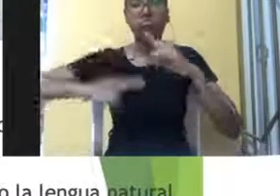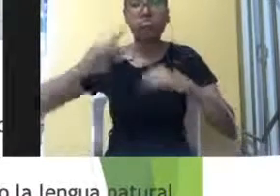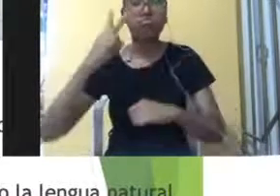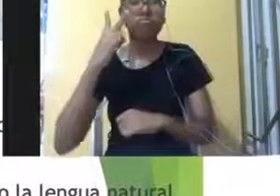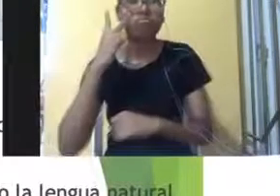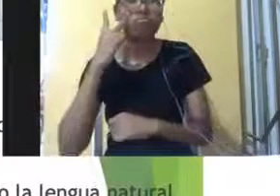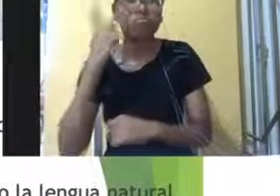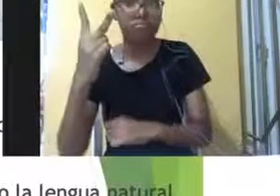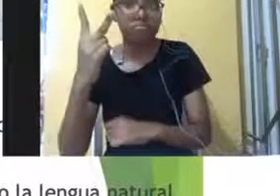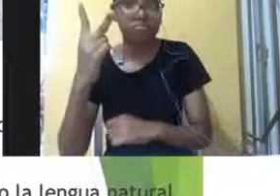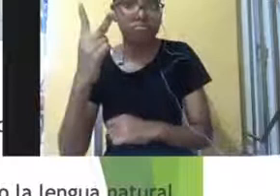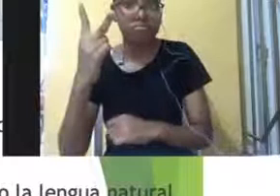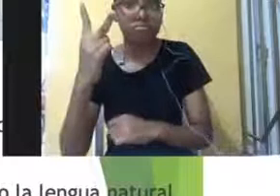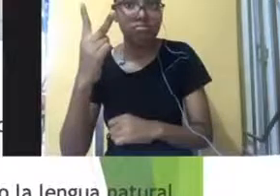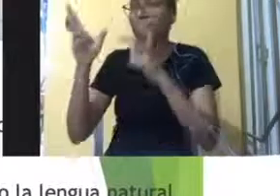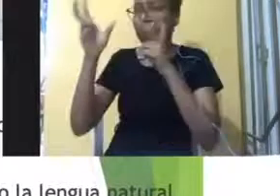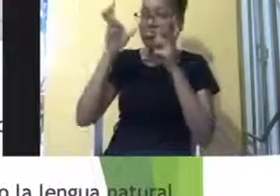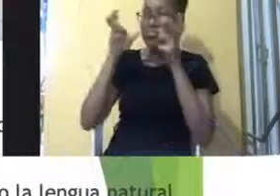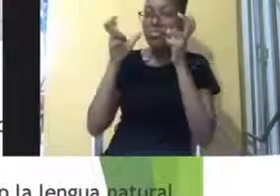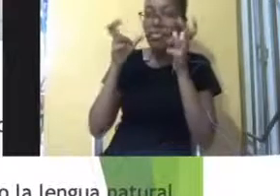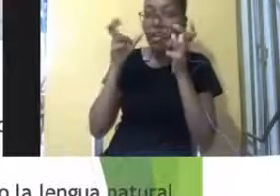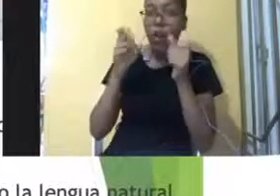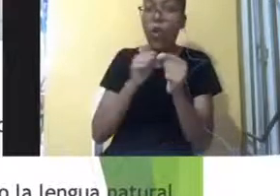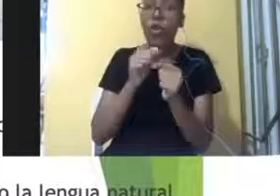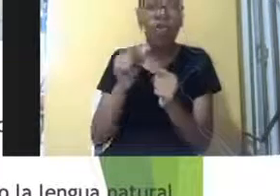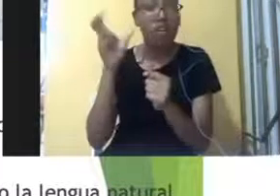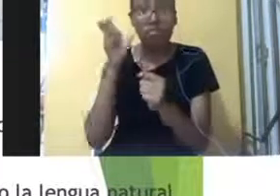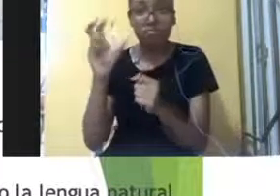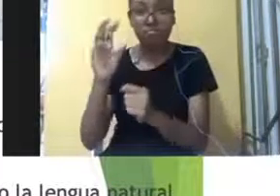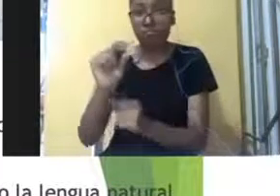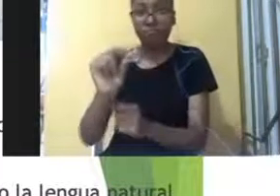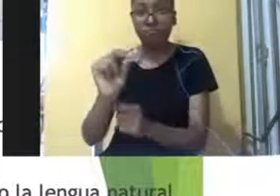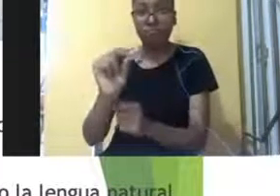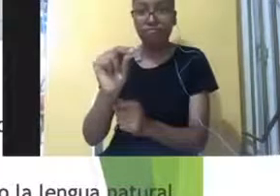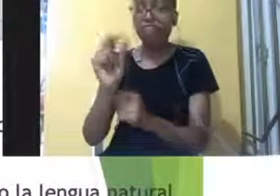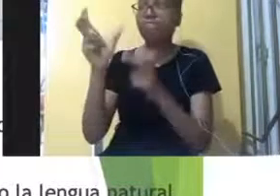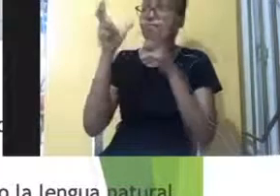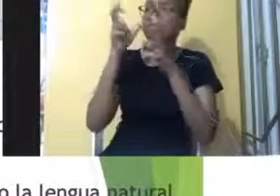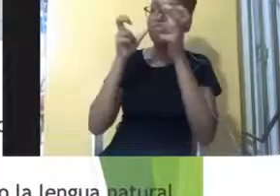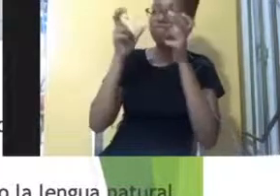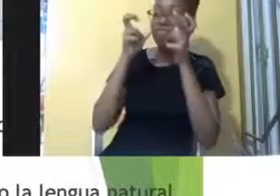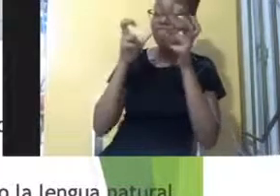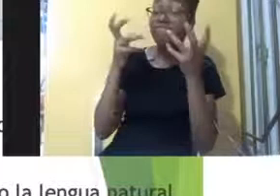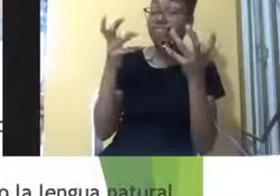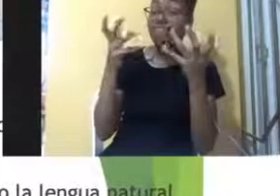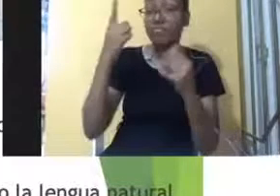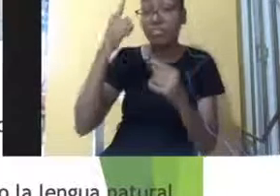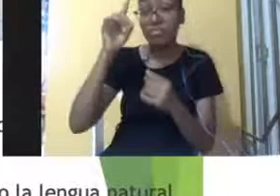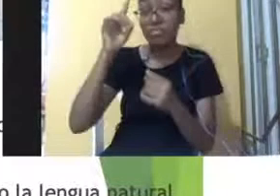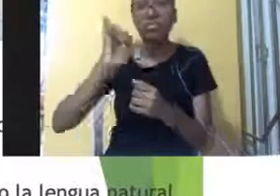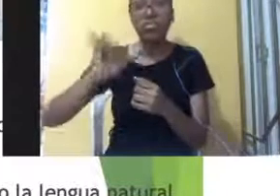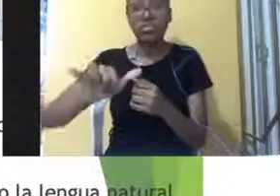vista. Entonces, por eso es que al final de cuentas, aunque sean lenguas de